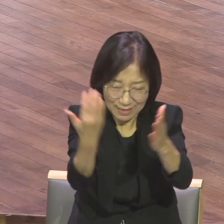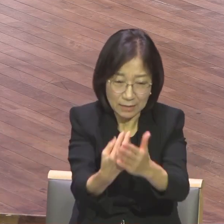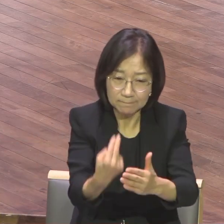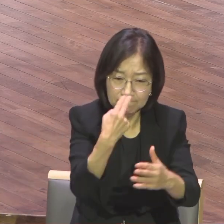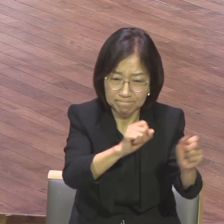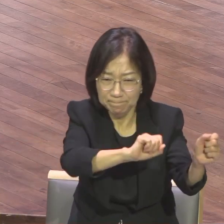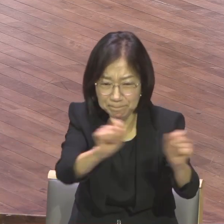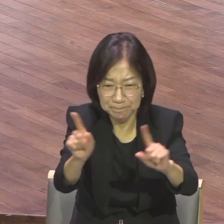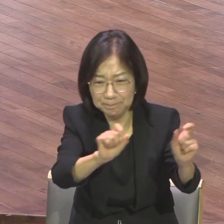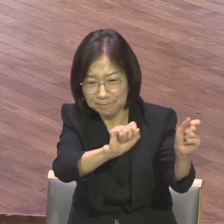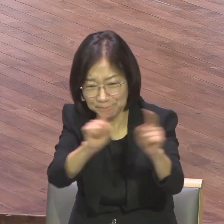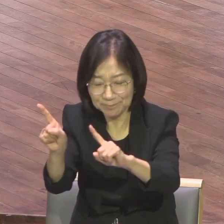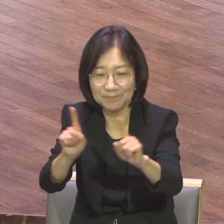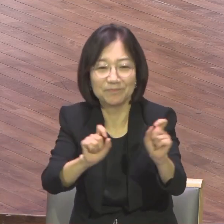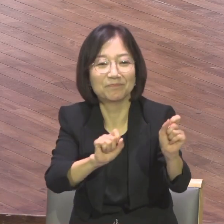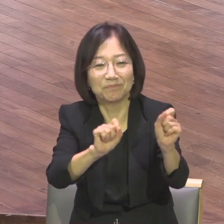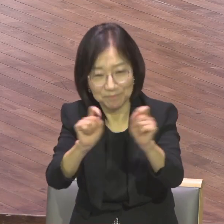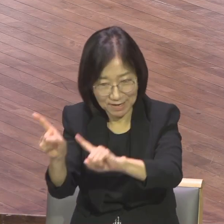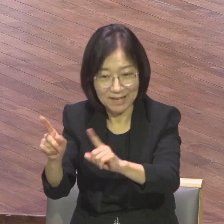일어났다.